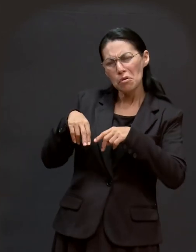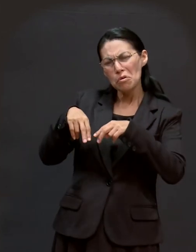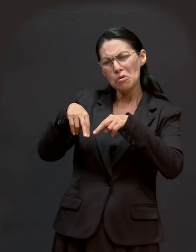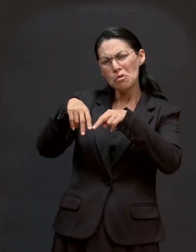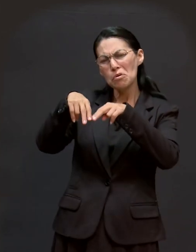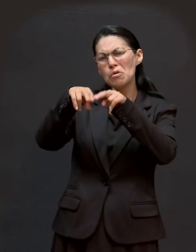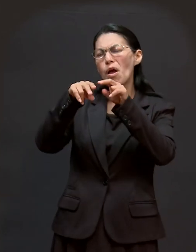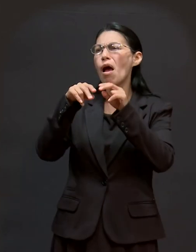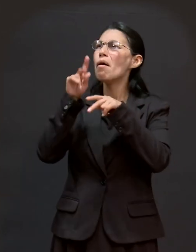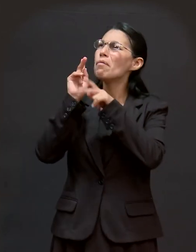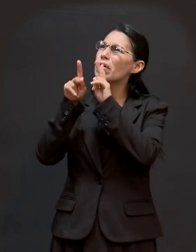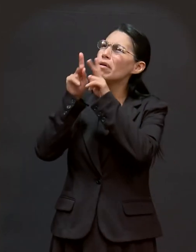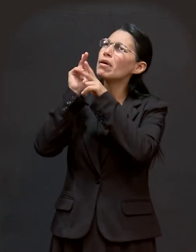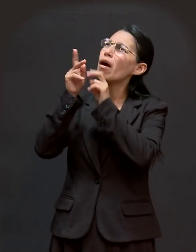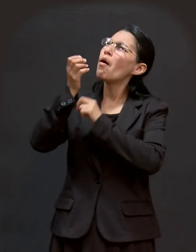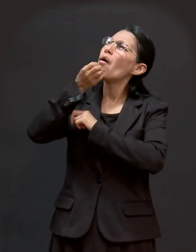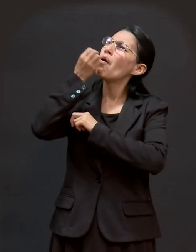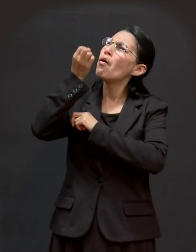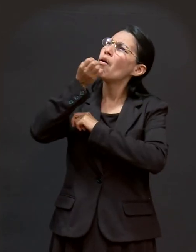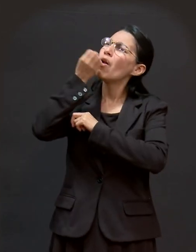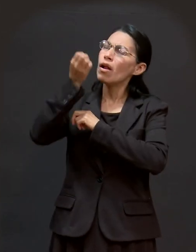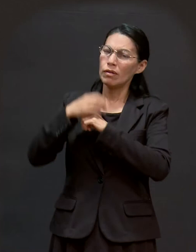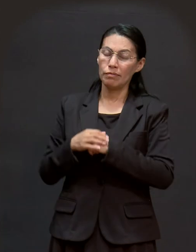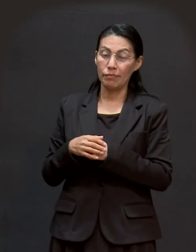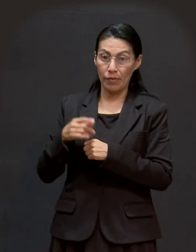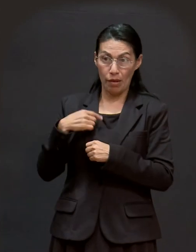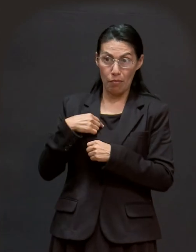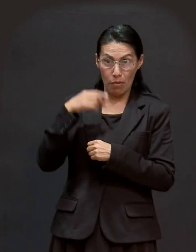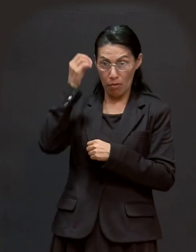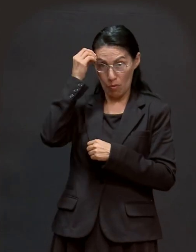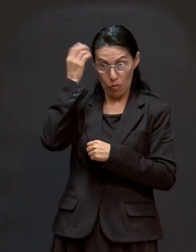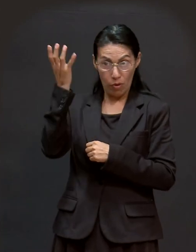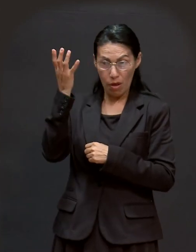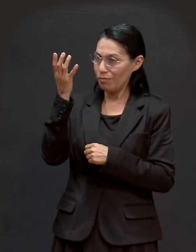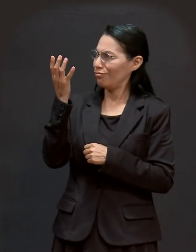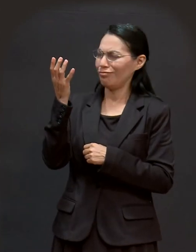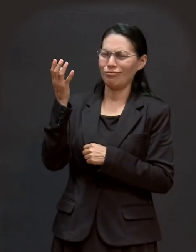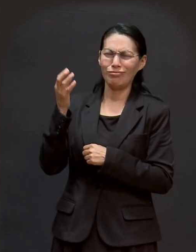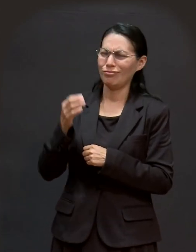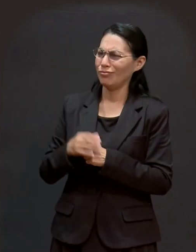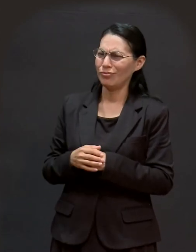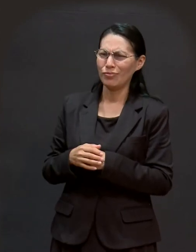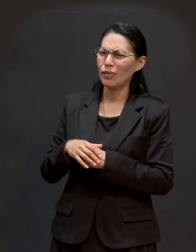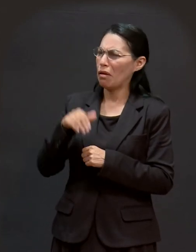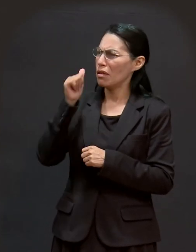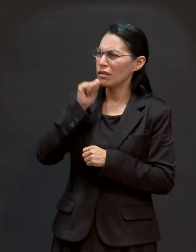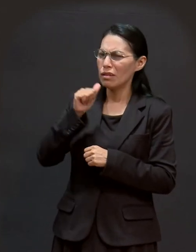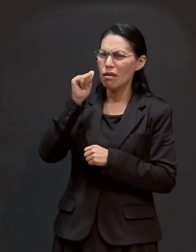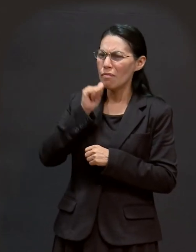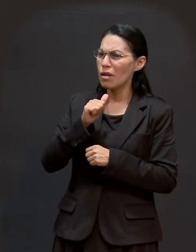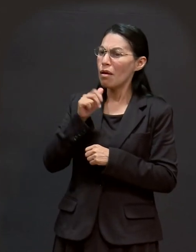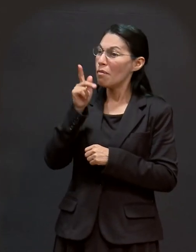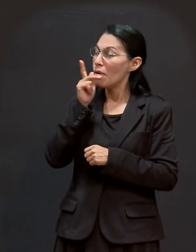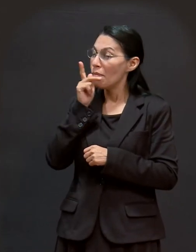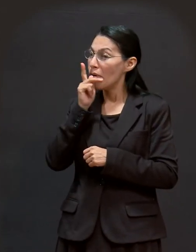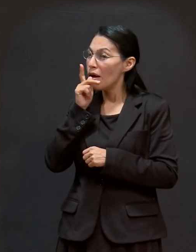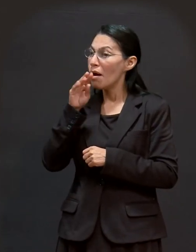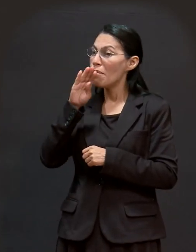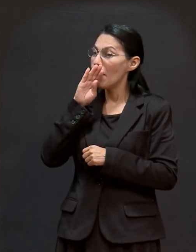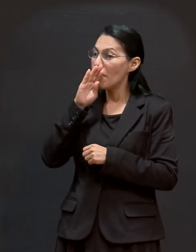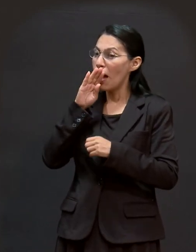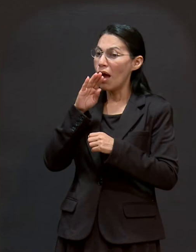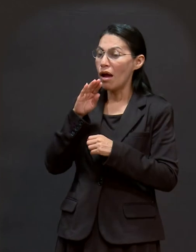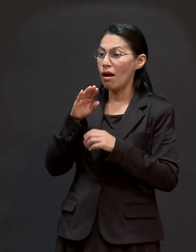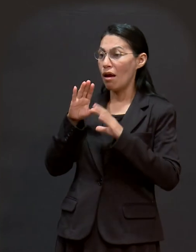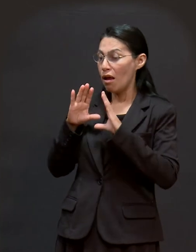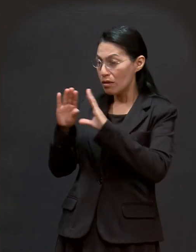dios y vivíamos en el colegio allá en venezuela y nunca se me olvida la forma como al